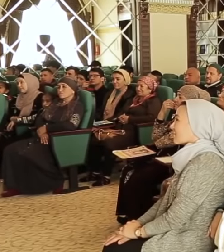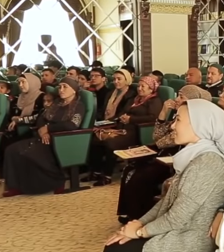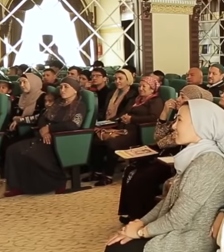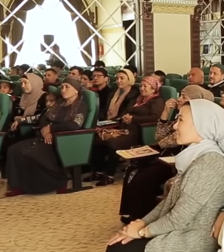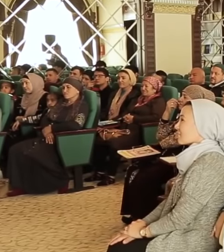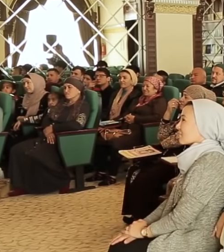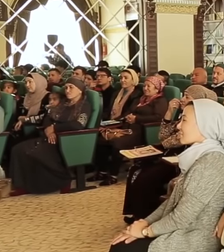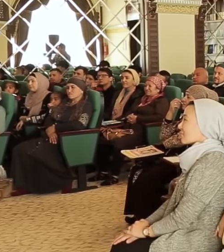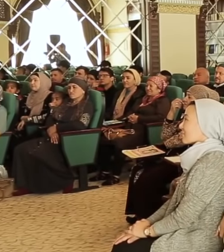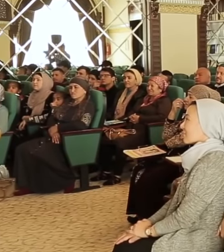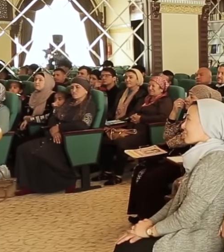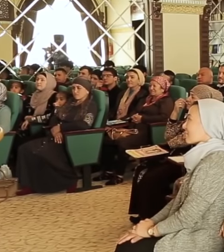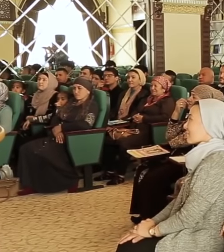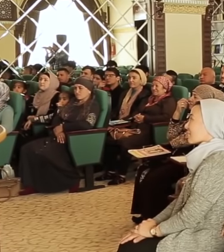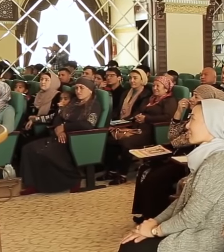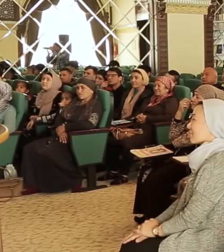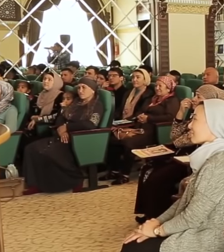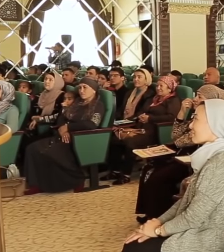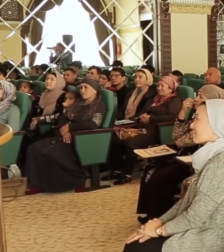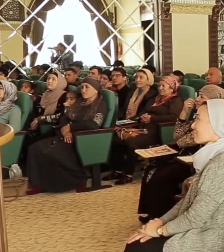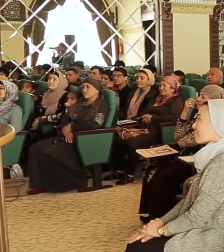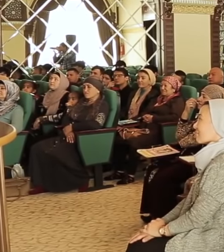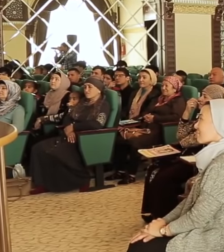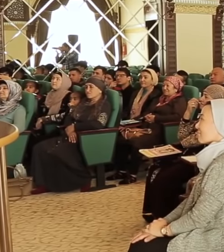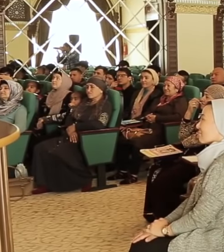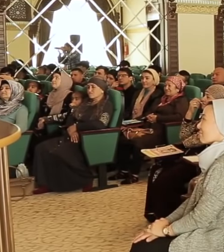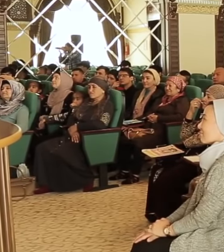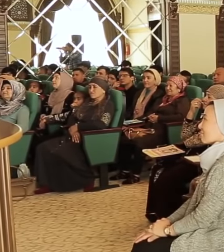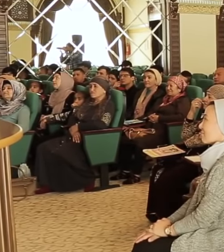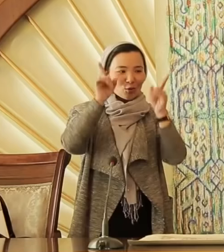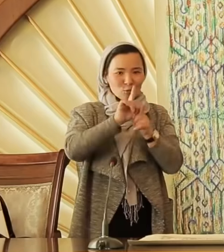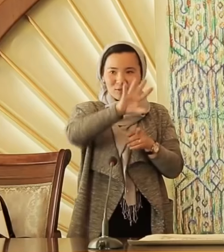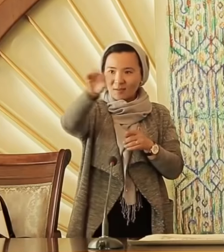yaxshiligini, foydasini gap bilan ado qilib bo'lmaydigan narsaga Kavsar deydi.